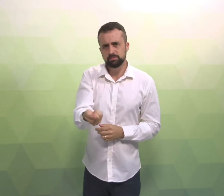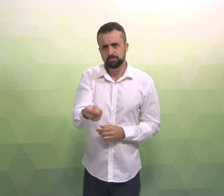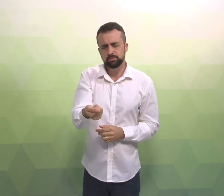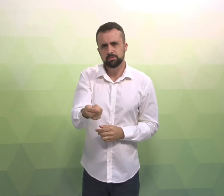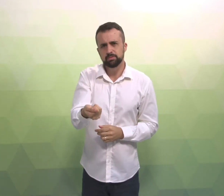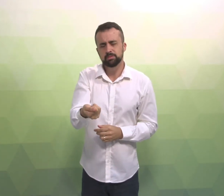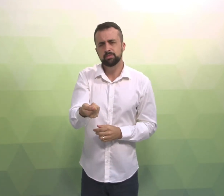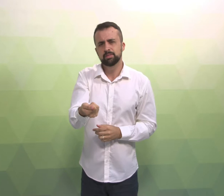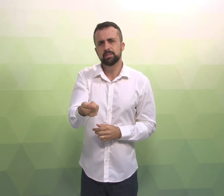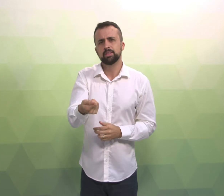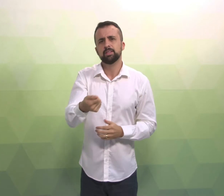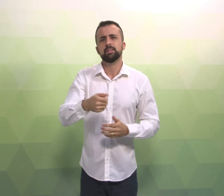E este sinal aqui?